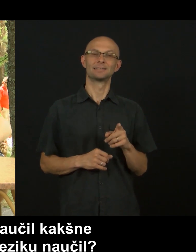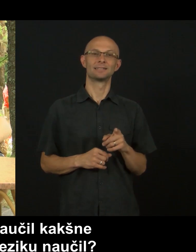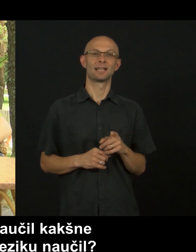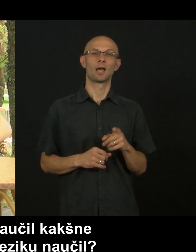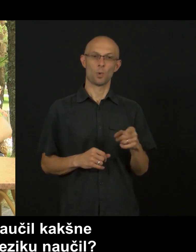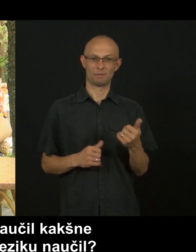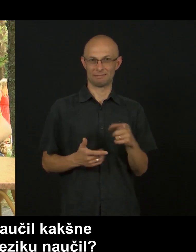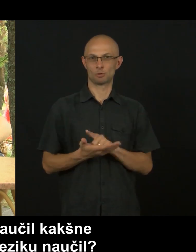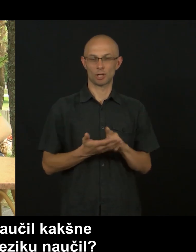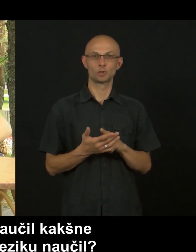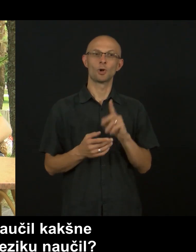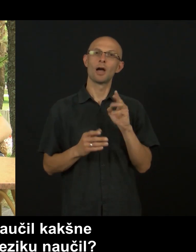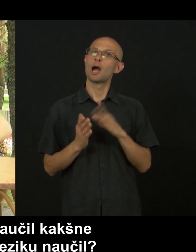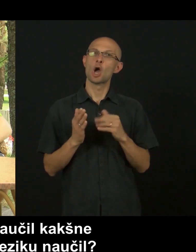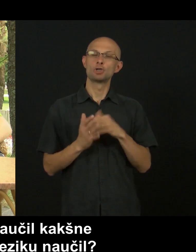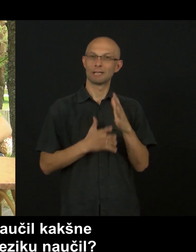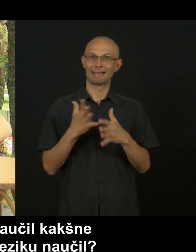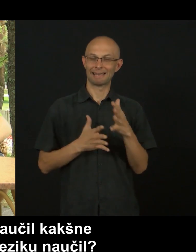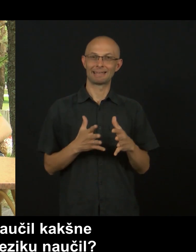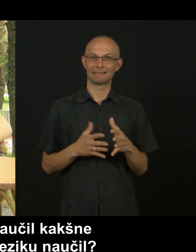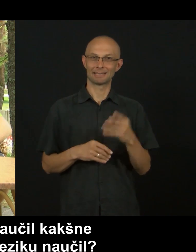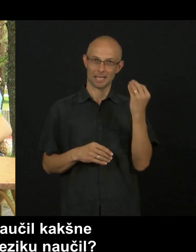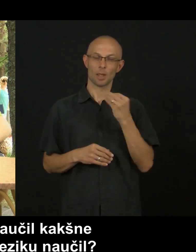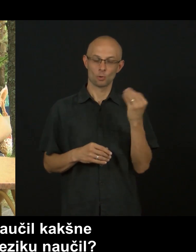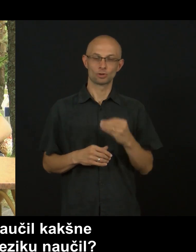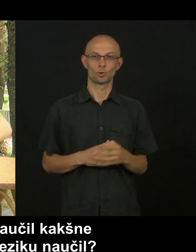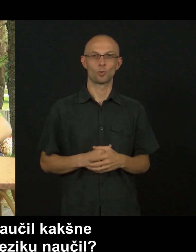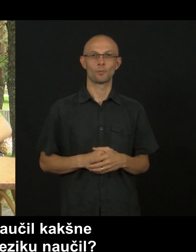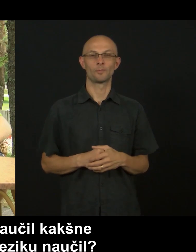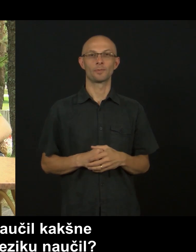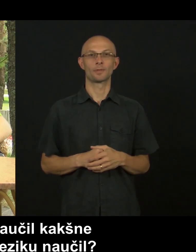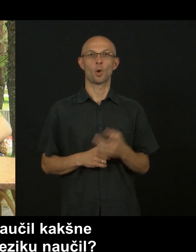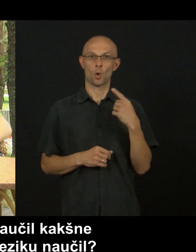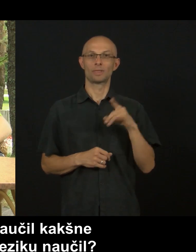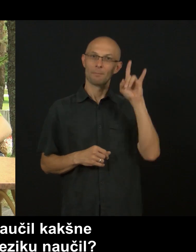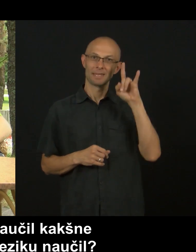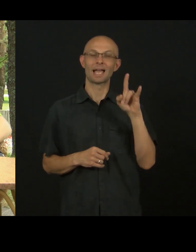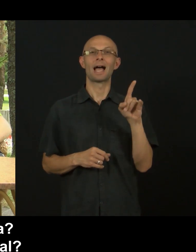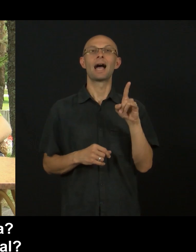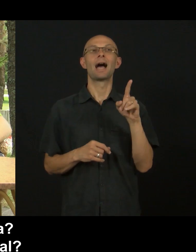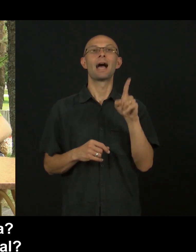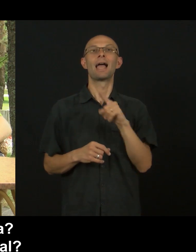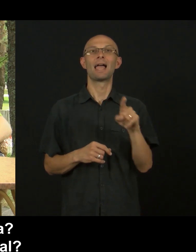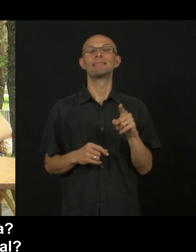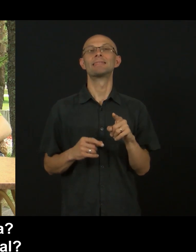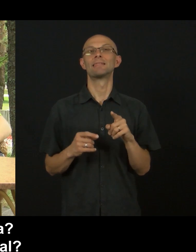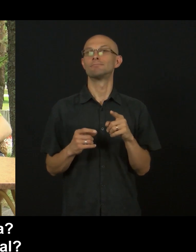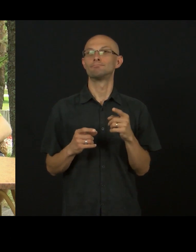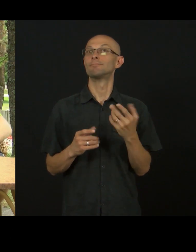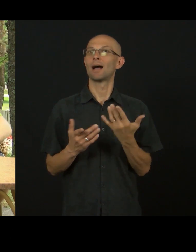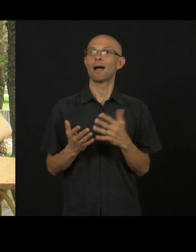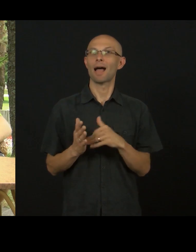Ali ti v tem času kakšne srečne v znakovnem jeziku naučil od Mika in katera je ta